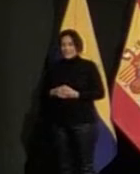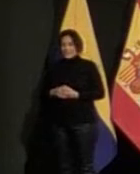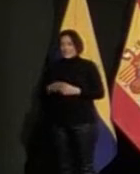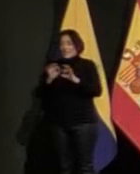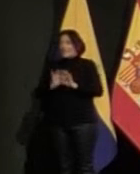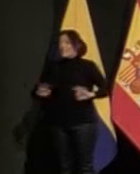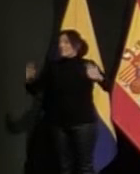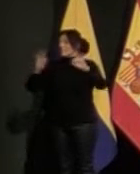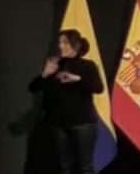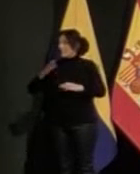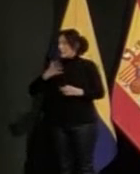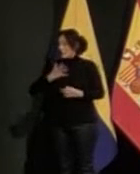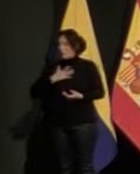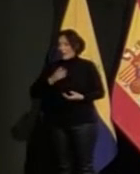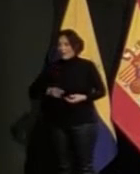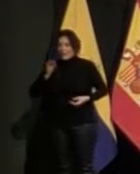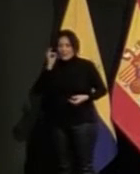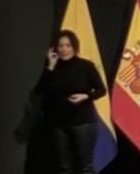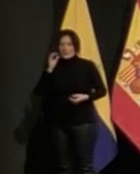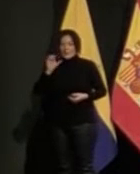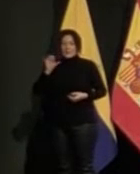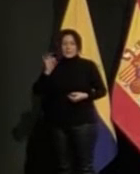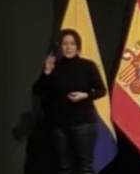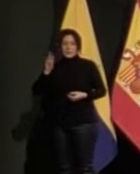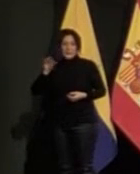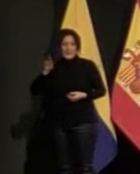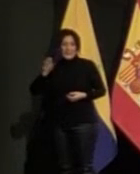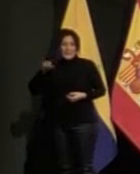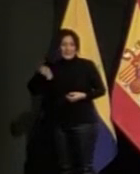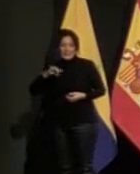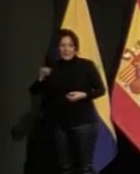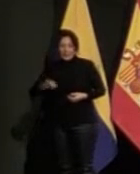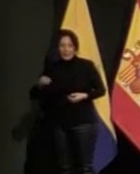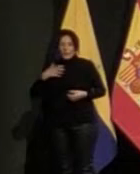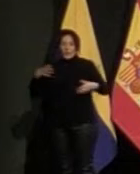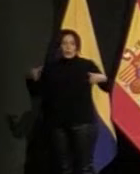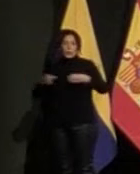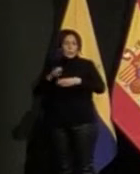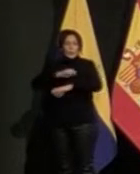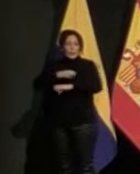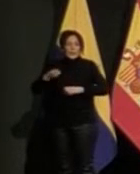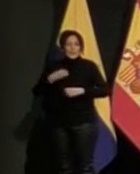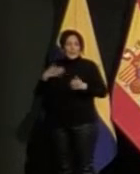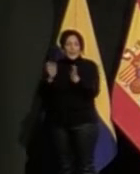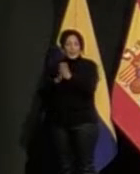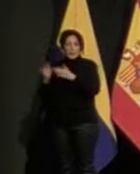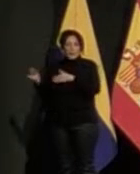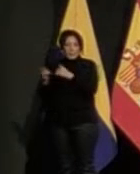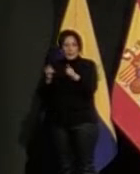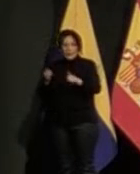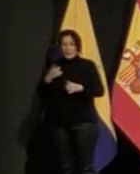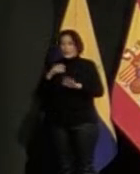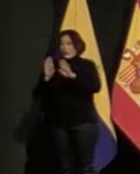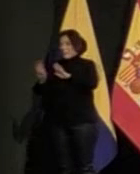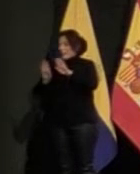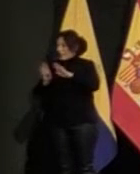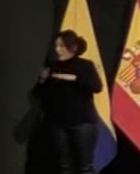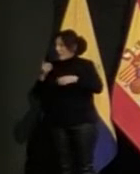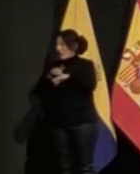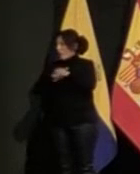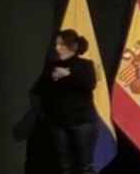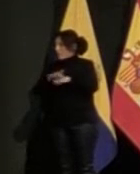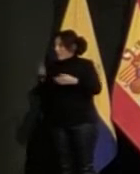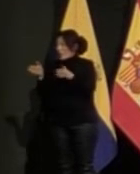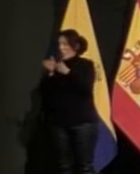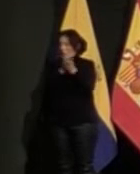alcaldesa, querida Esperanza, Corporación Municipal de Palma del Río, queridos vecinos de Palma y queridos amigos